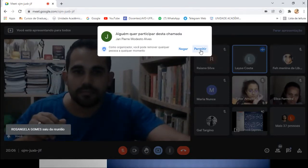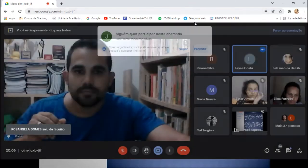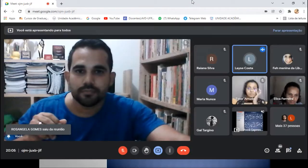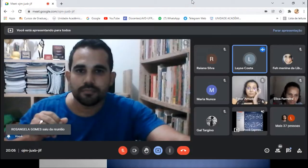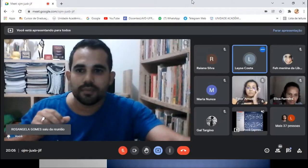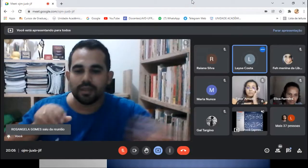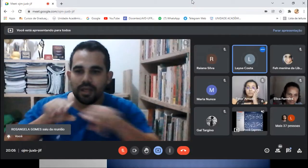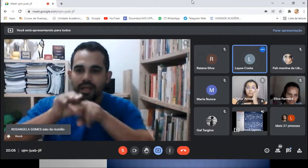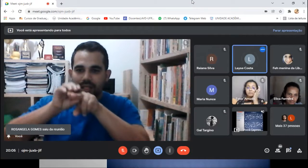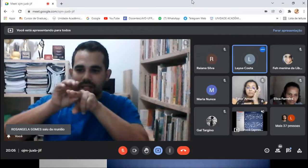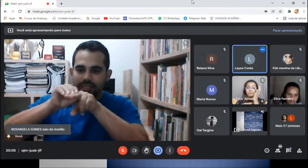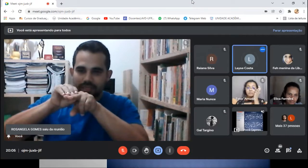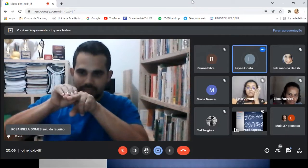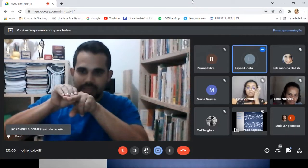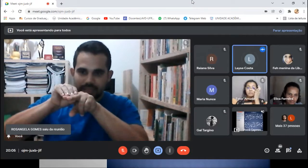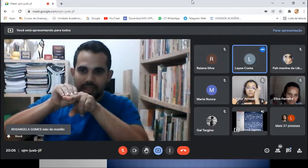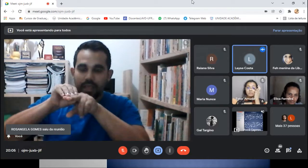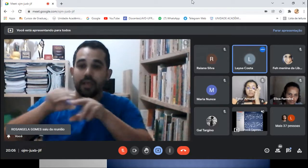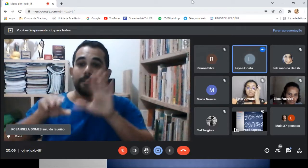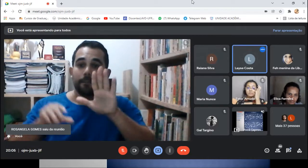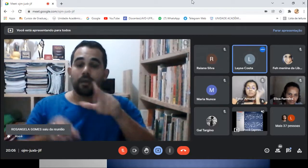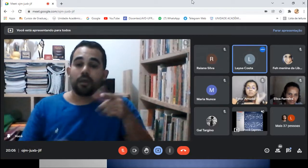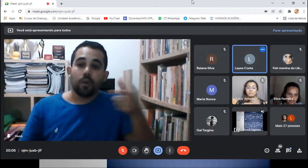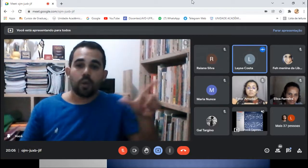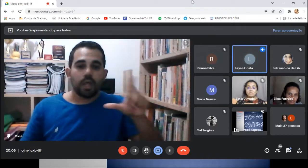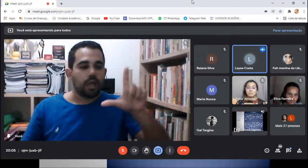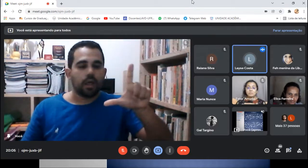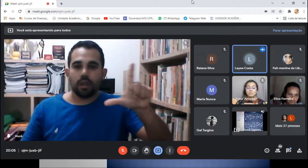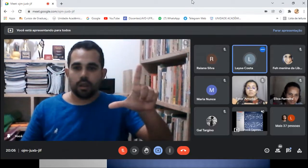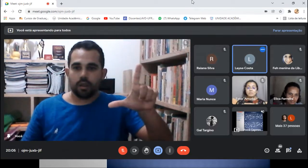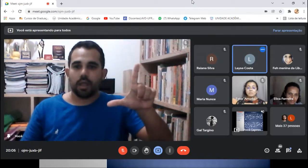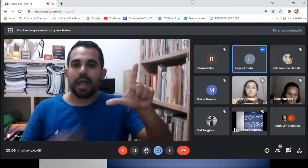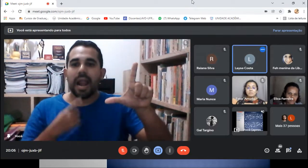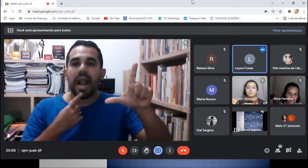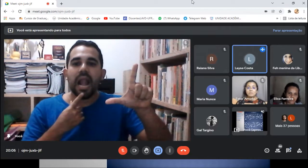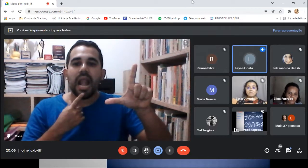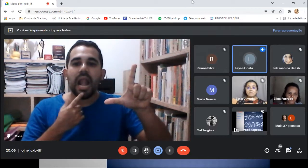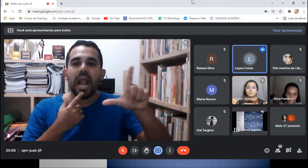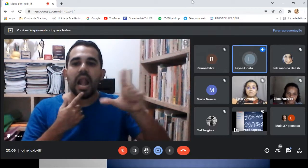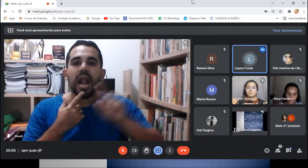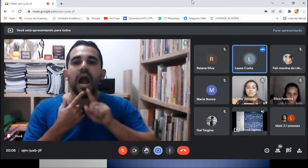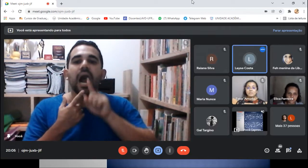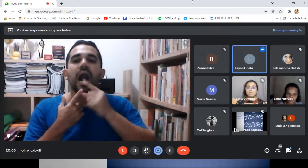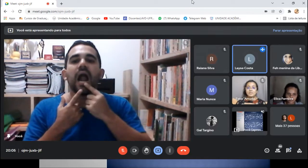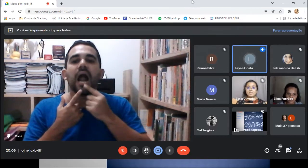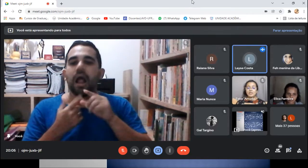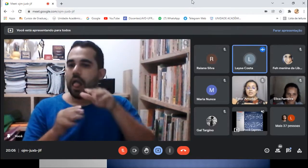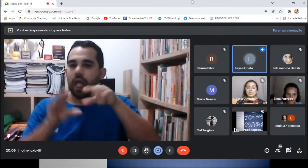toca no dente. E temos o L, que